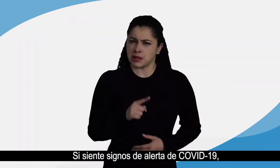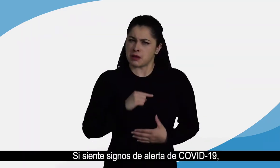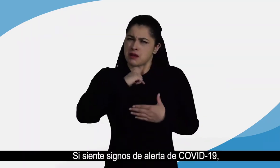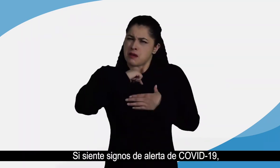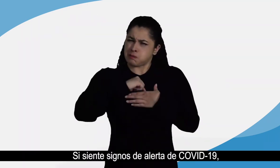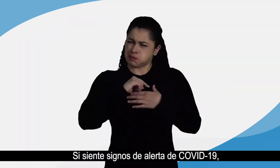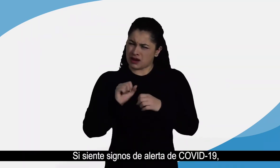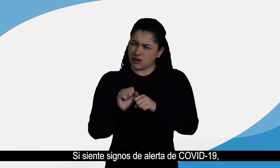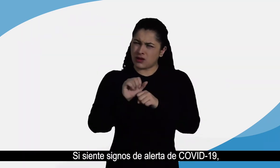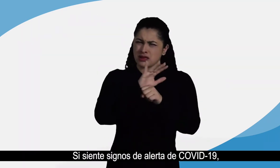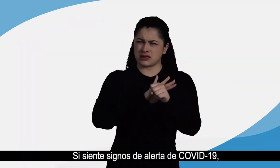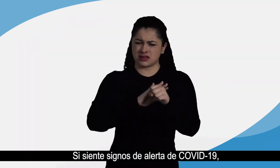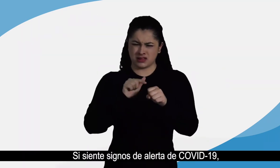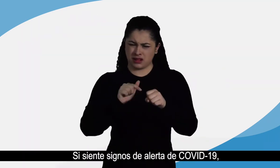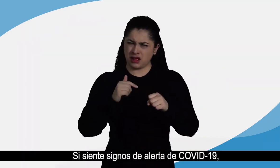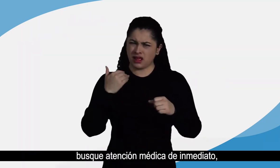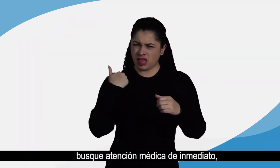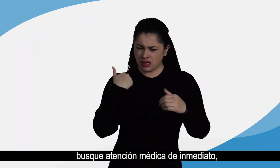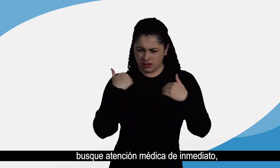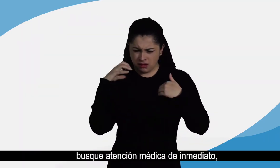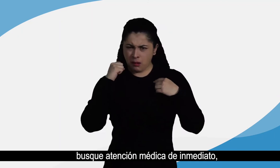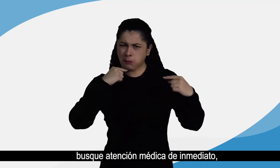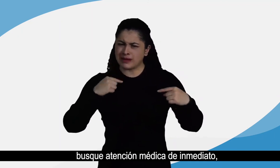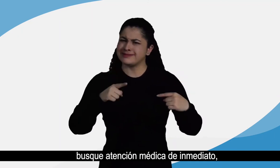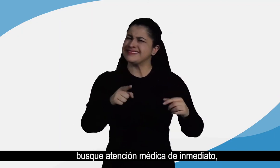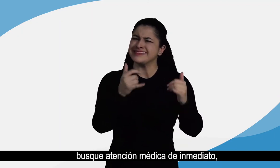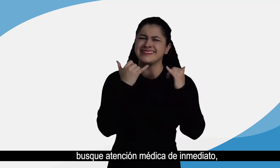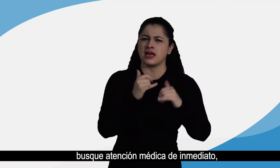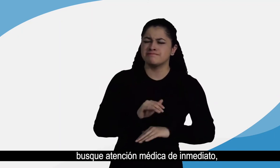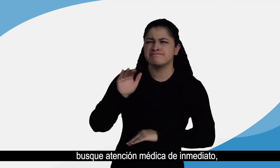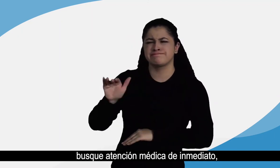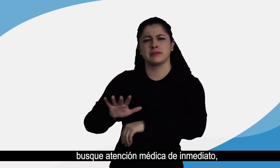Si siente signos de alerta de COVID-19, busque atención médica de inmediato 11.